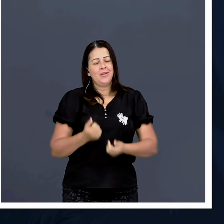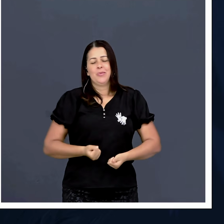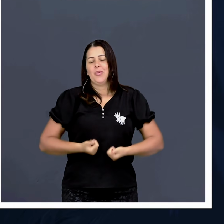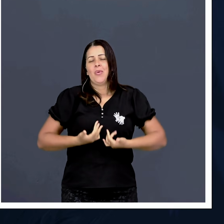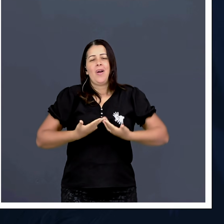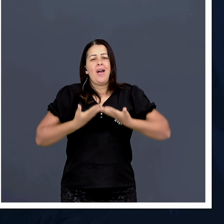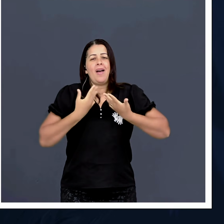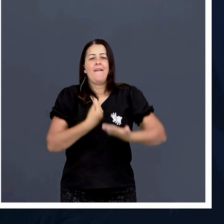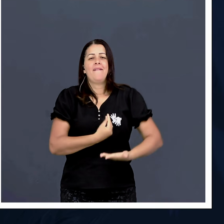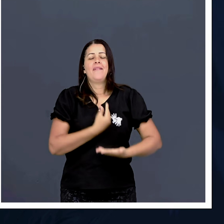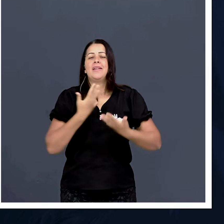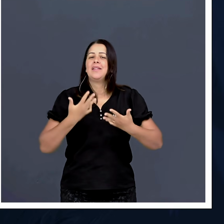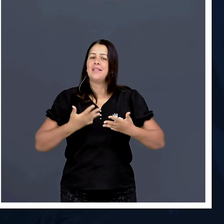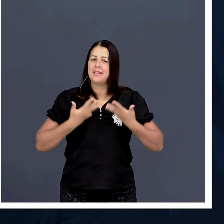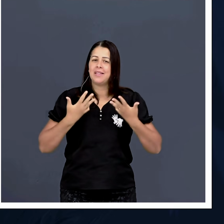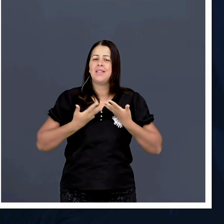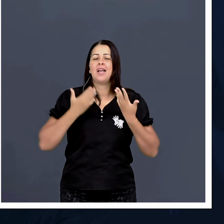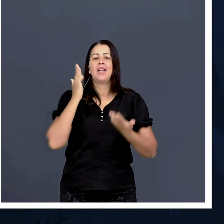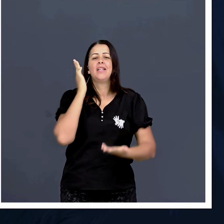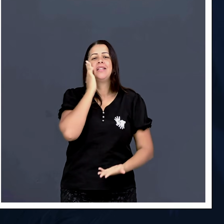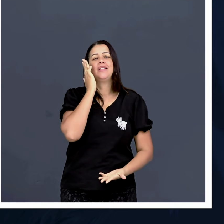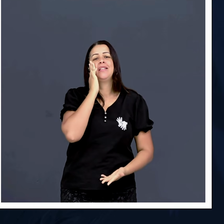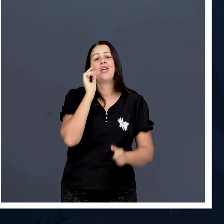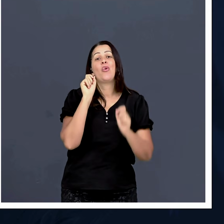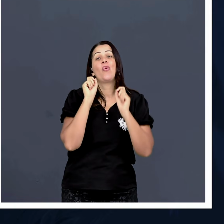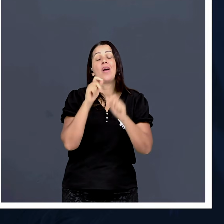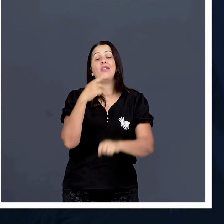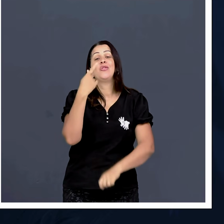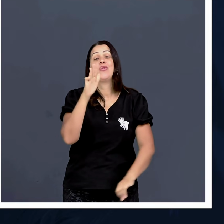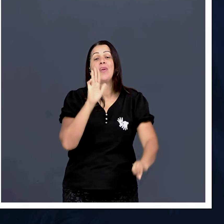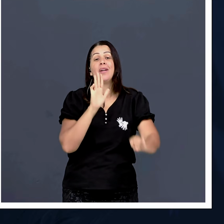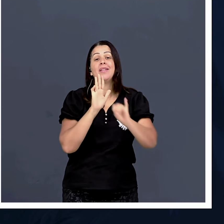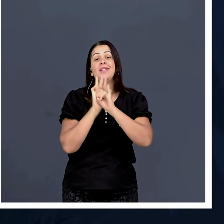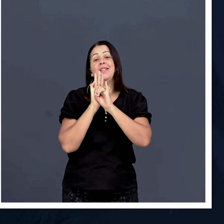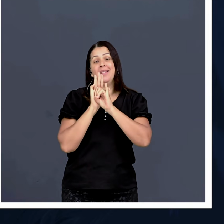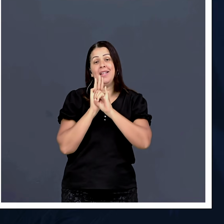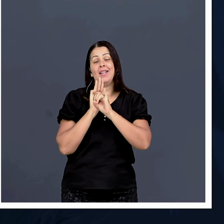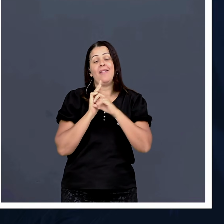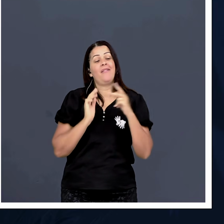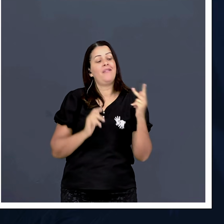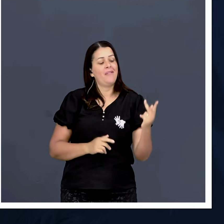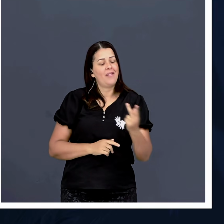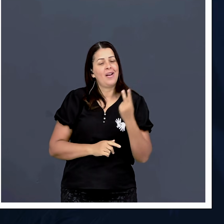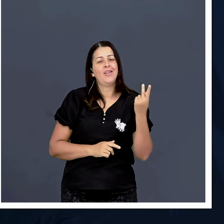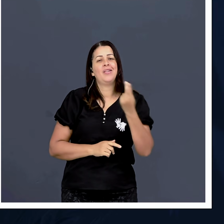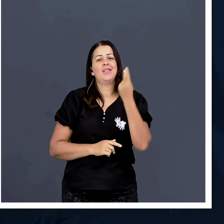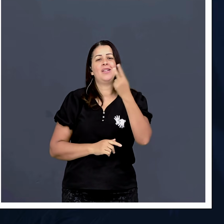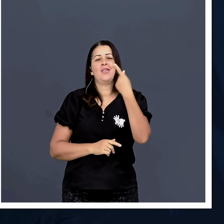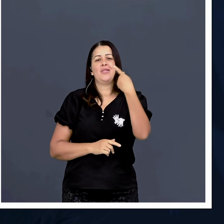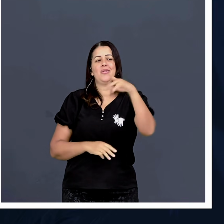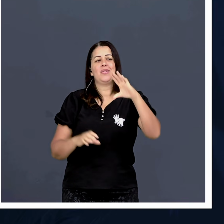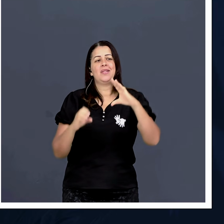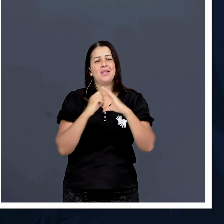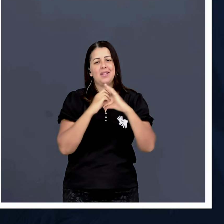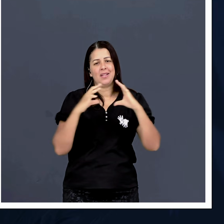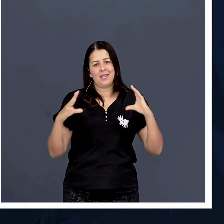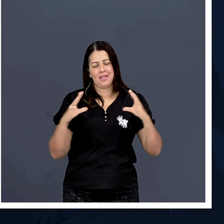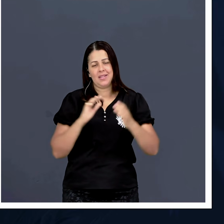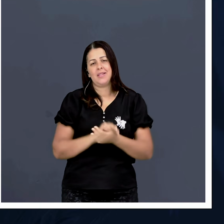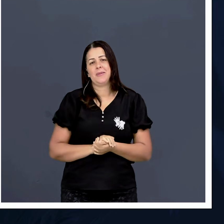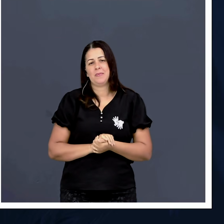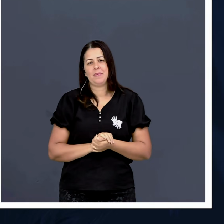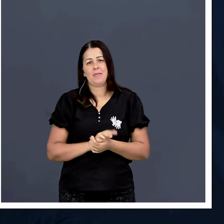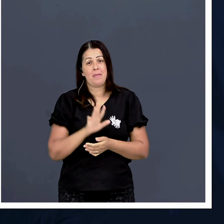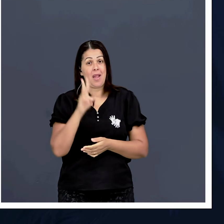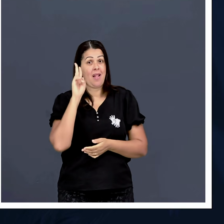uma vida de alegria, entendendo a sua identidade e valorizando as suas características.